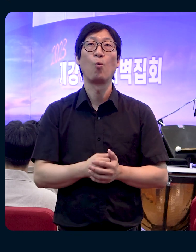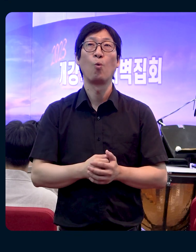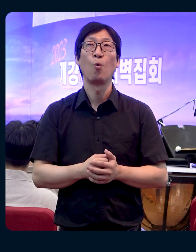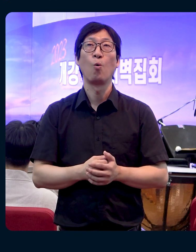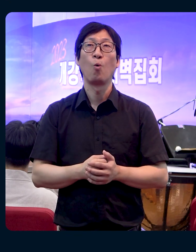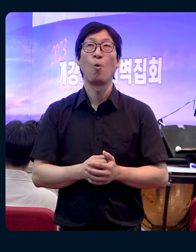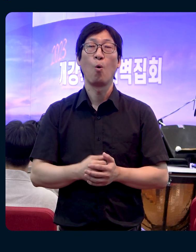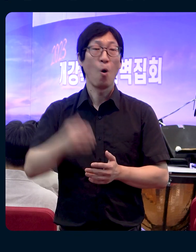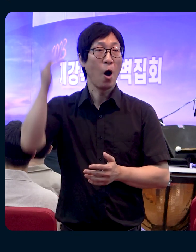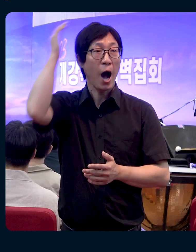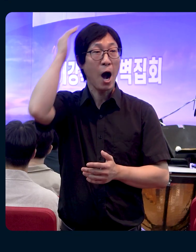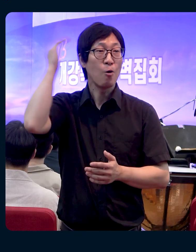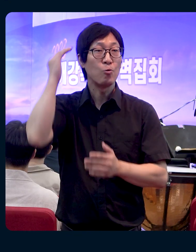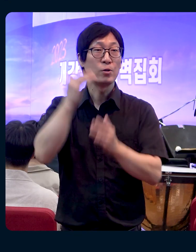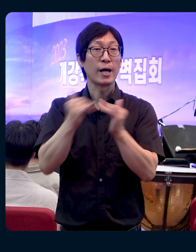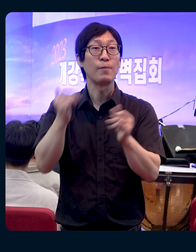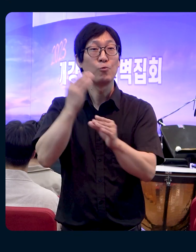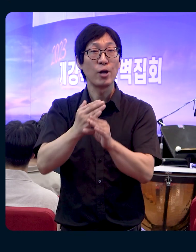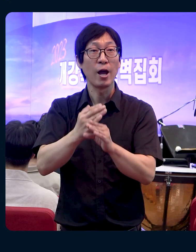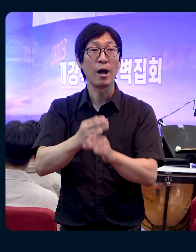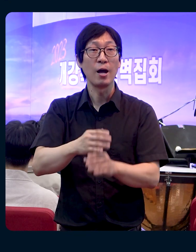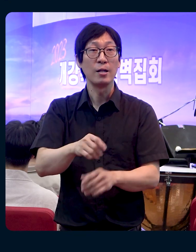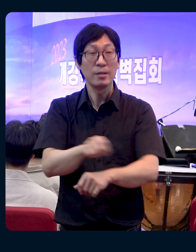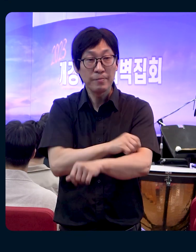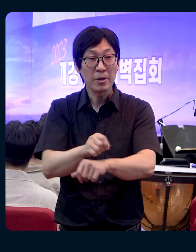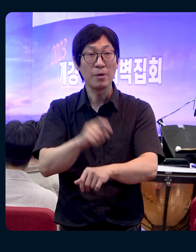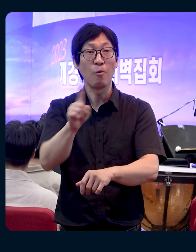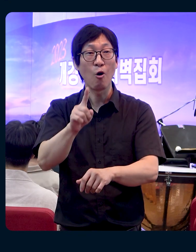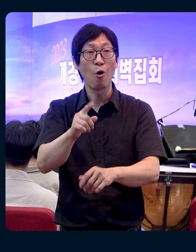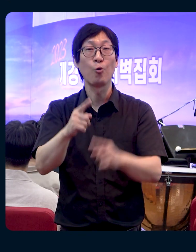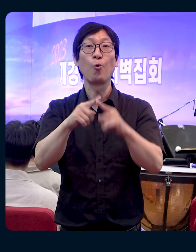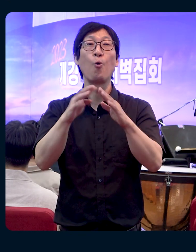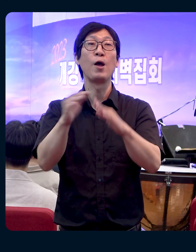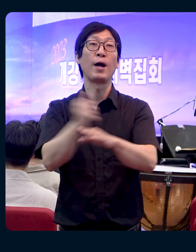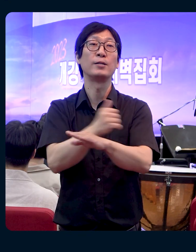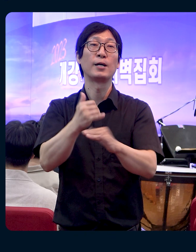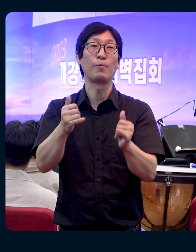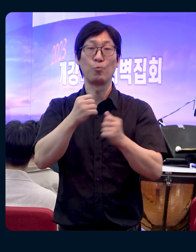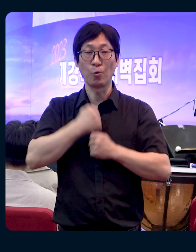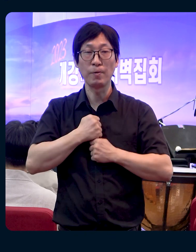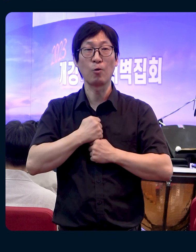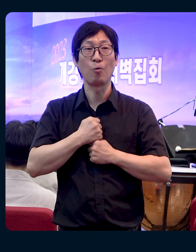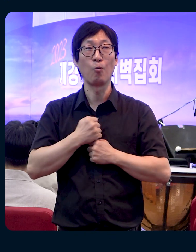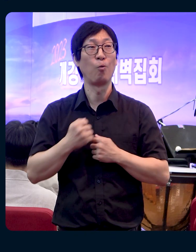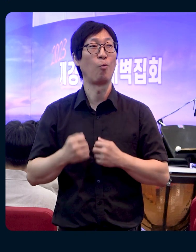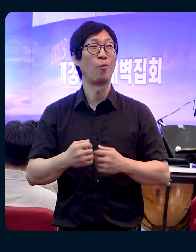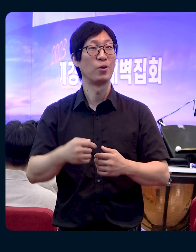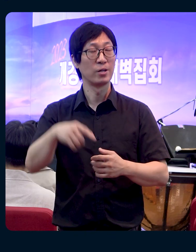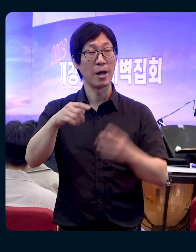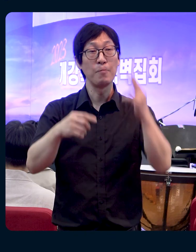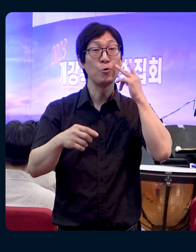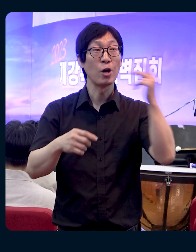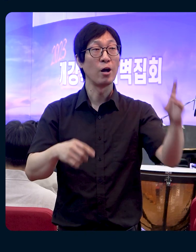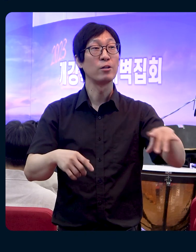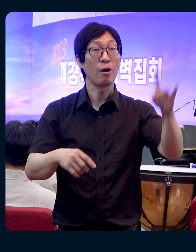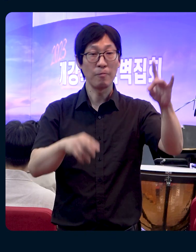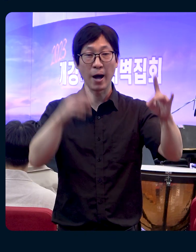특별히 교회 다닌다는 사람 조심해라. 다들 나 교회 다니는 사람인데요, 내가 이러고 사기 친다는 거예요.